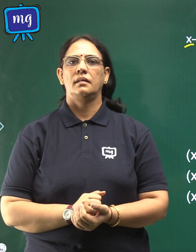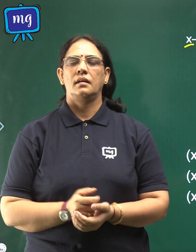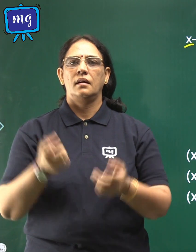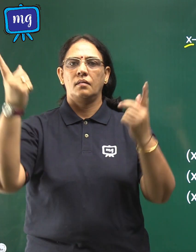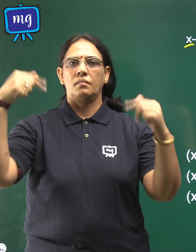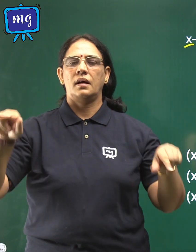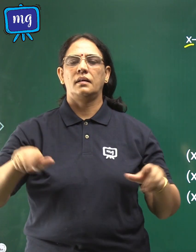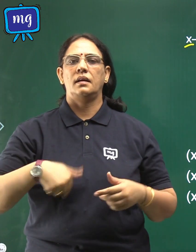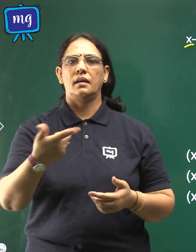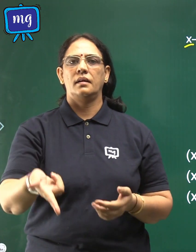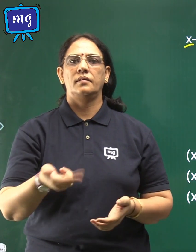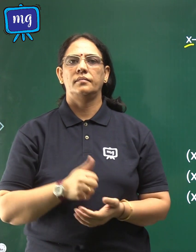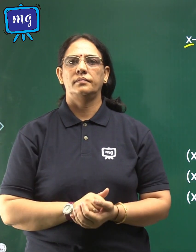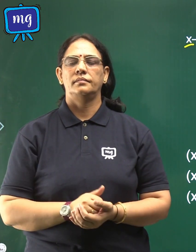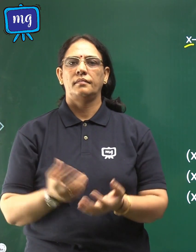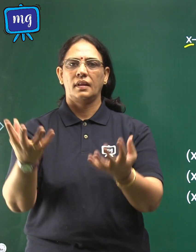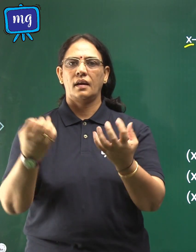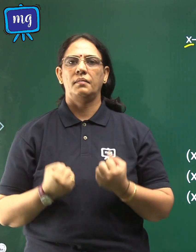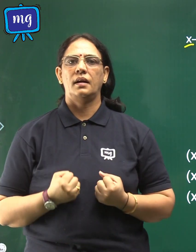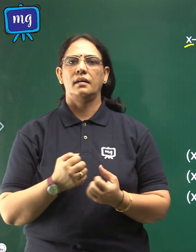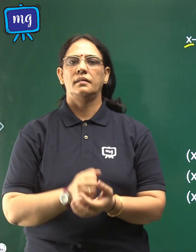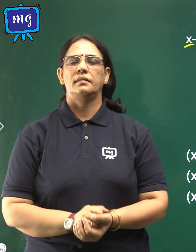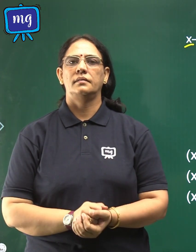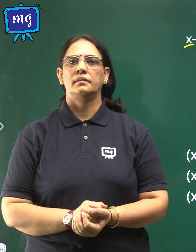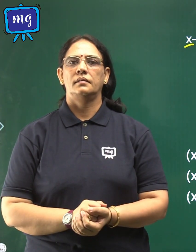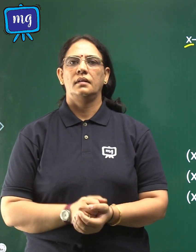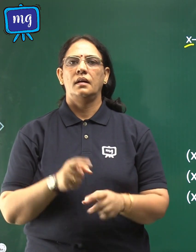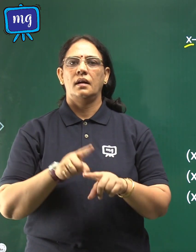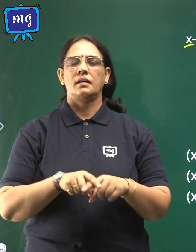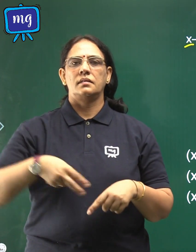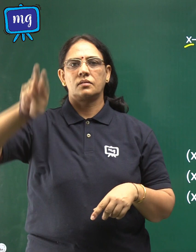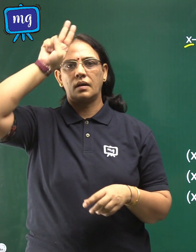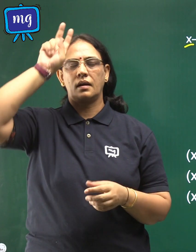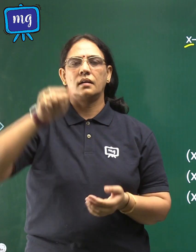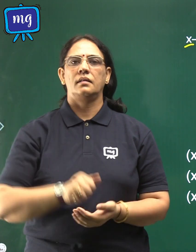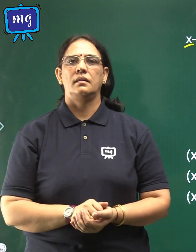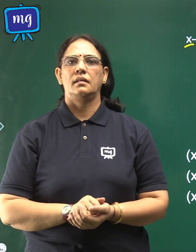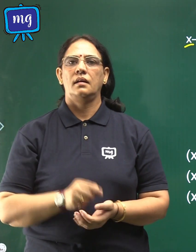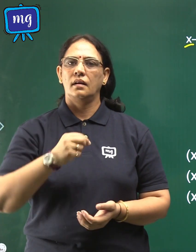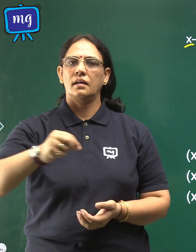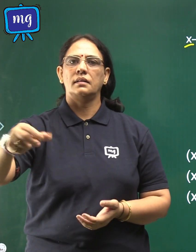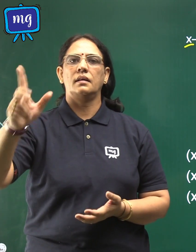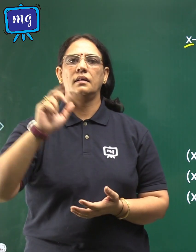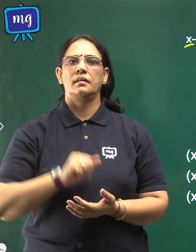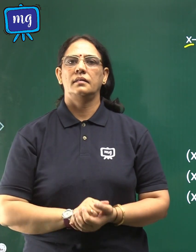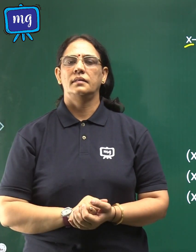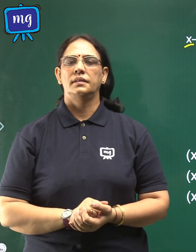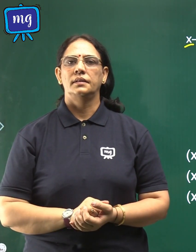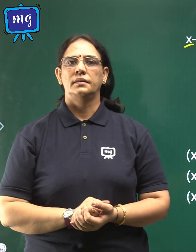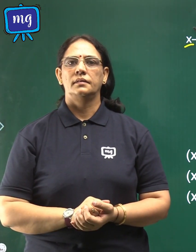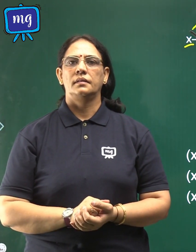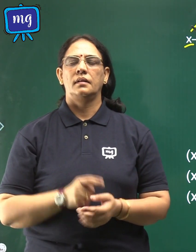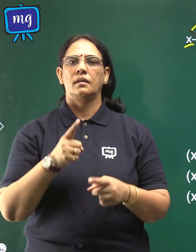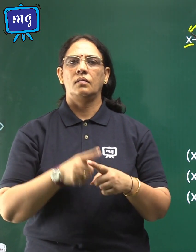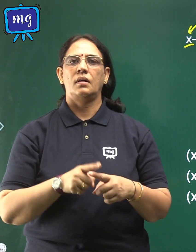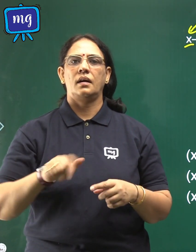भाग देंगे, क्या आया? एक्स स्क्वायर लिख देंगे,